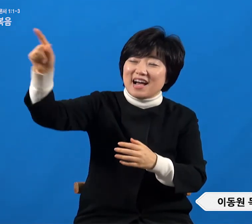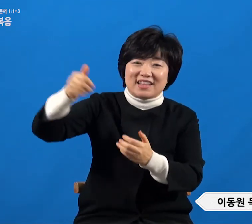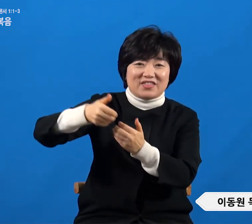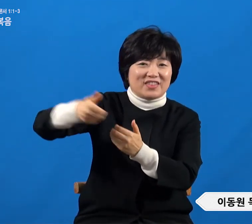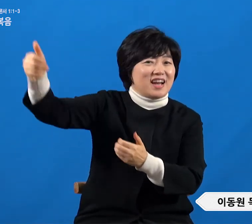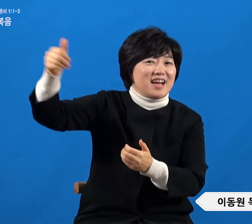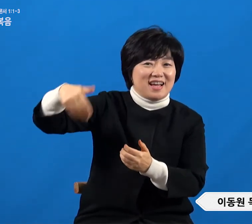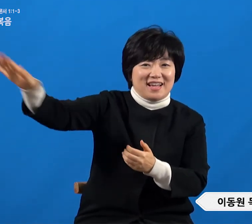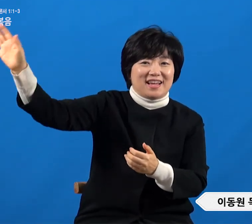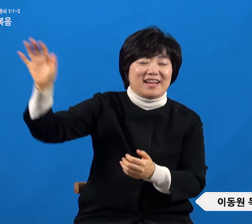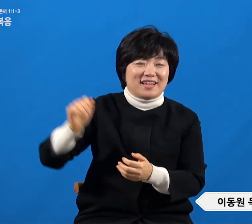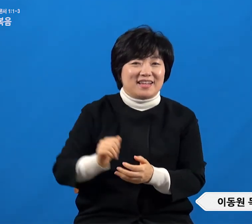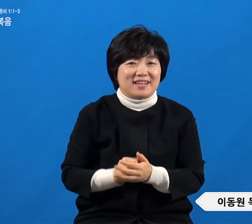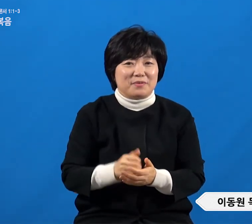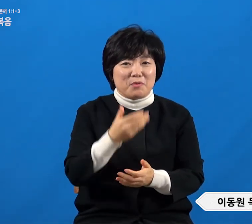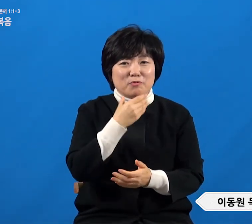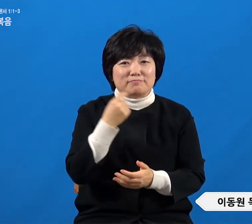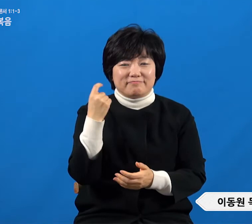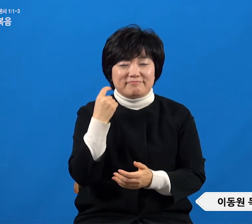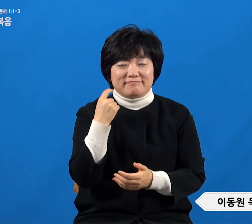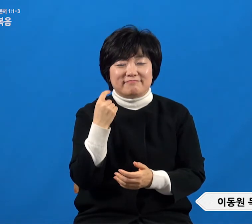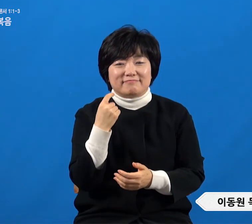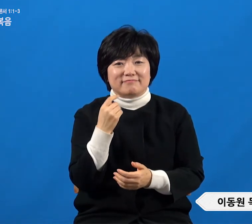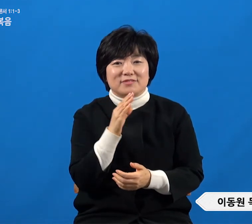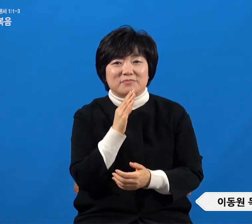좋아요. 복음이죠. 네.